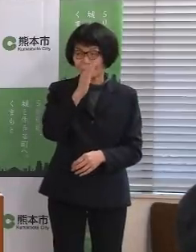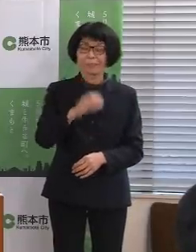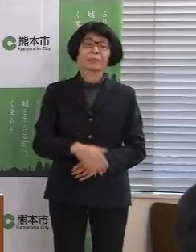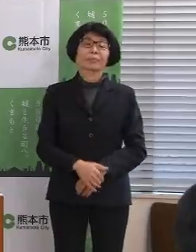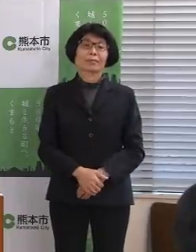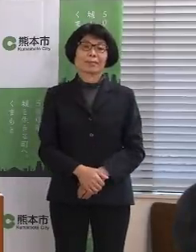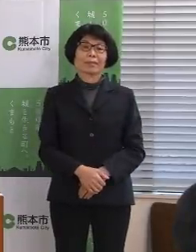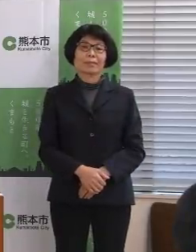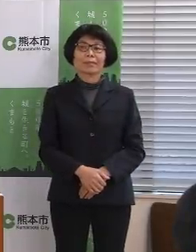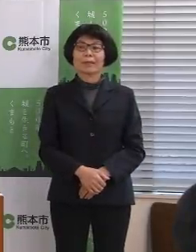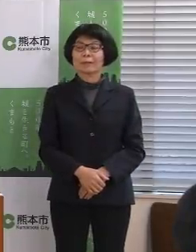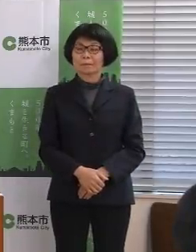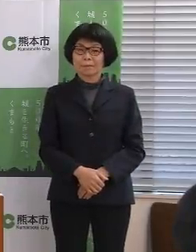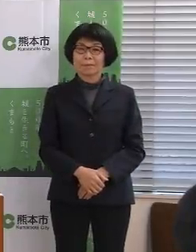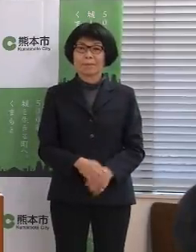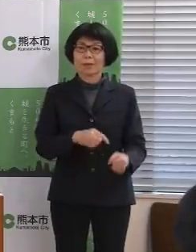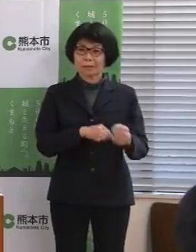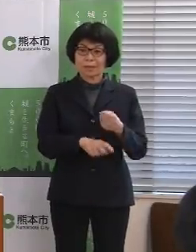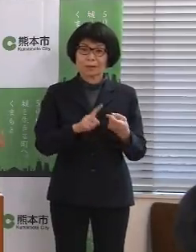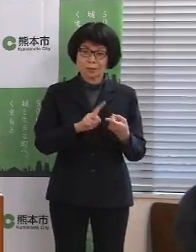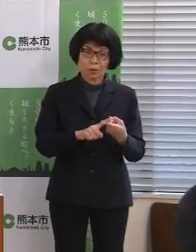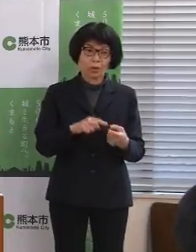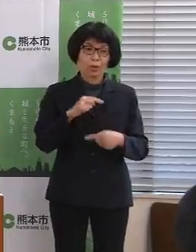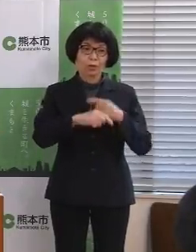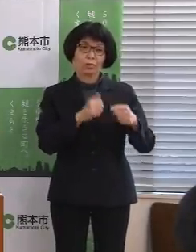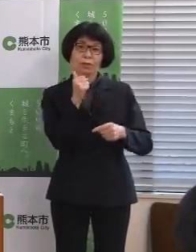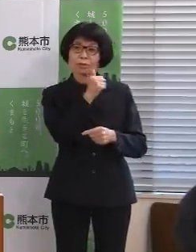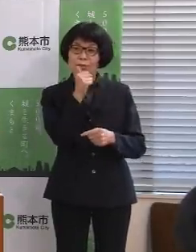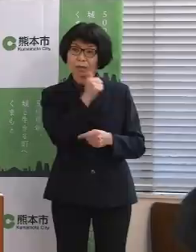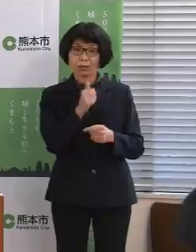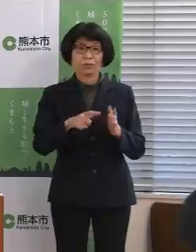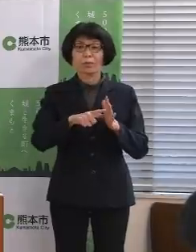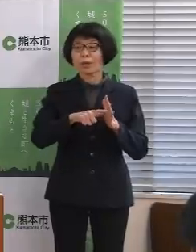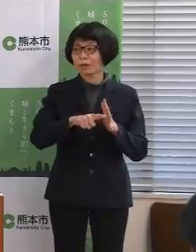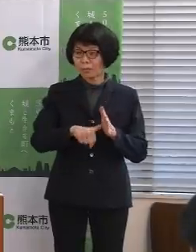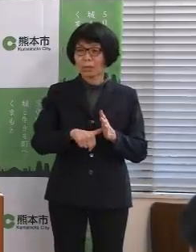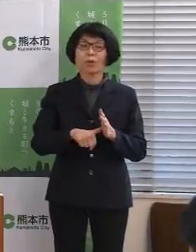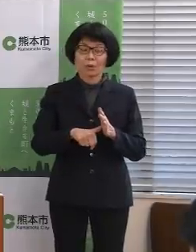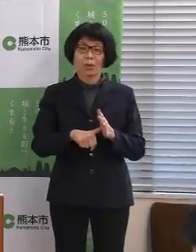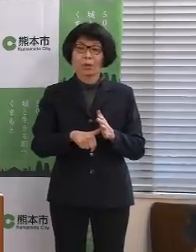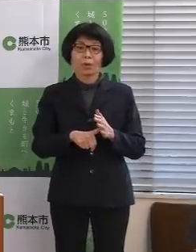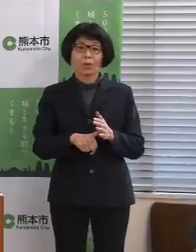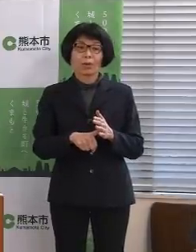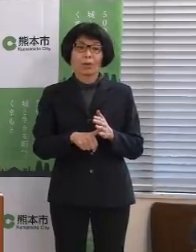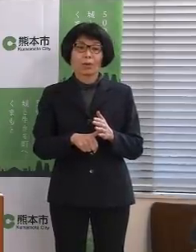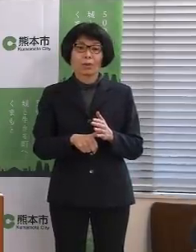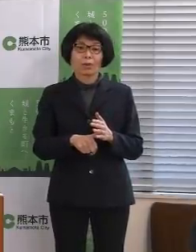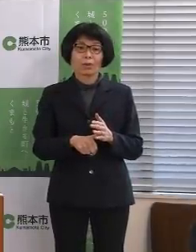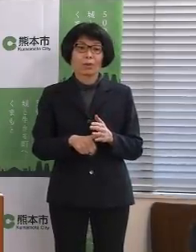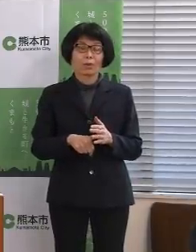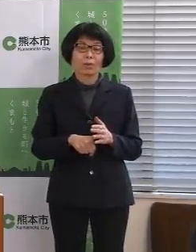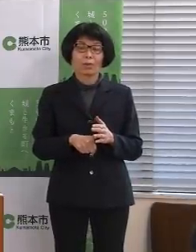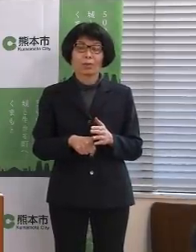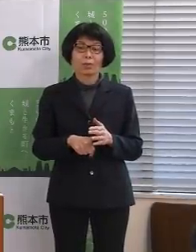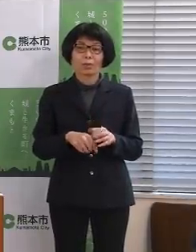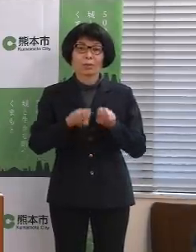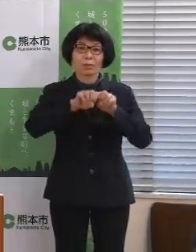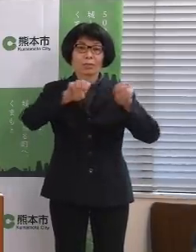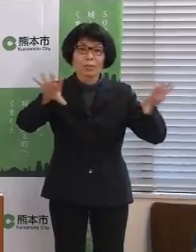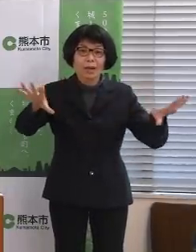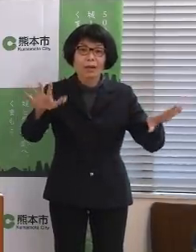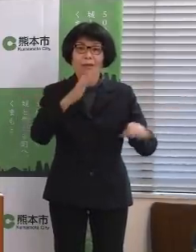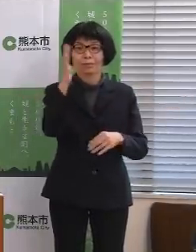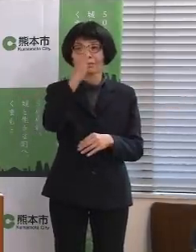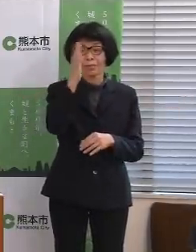飛沫が飛ばないようにということと、それから手話通訳の方にもですね、そういうことで、飛沫が飛ばないようにということ